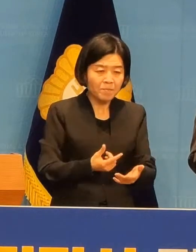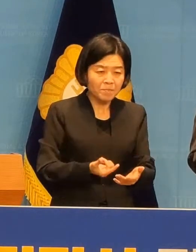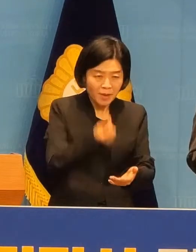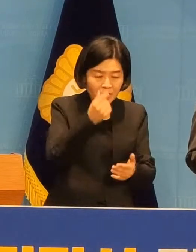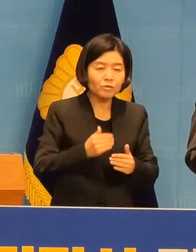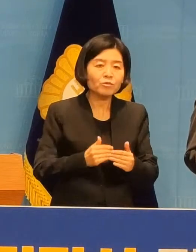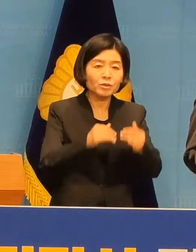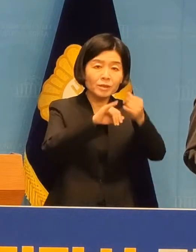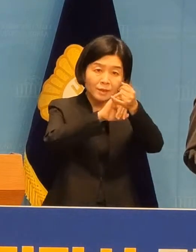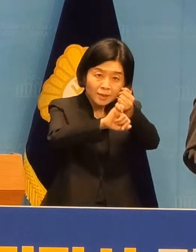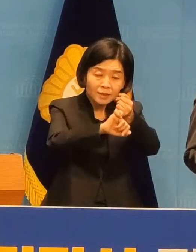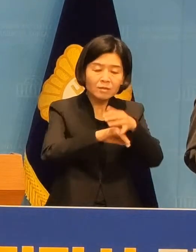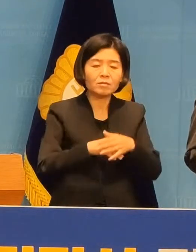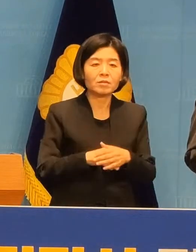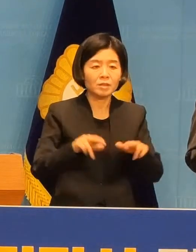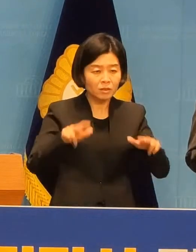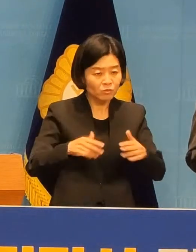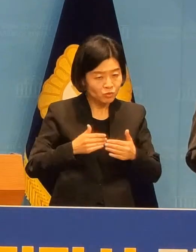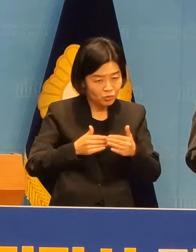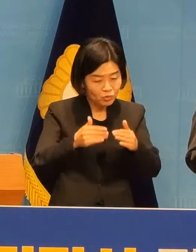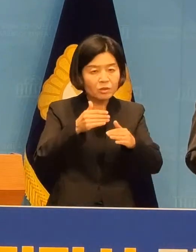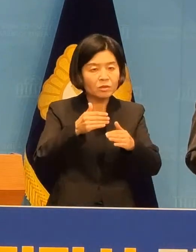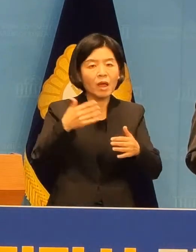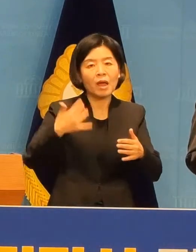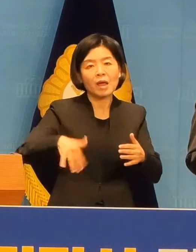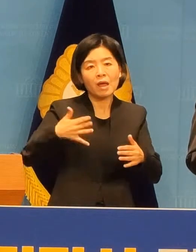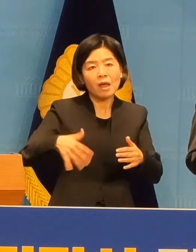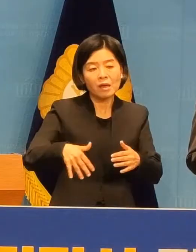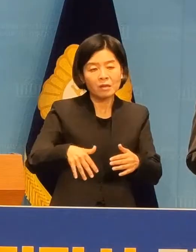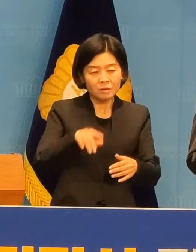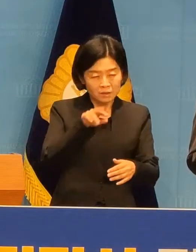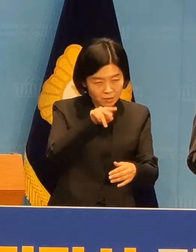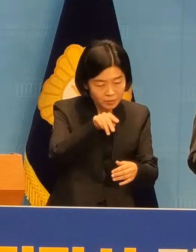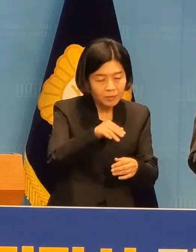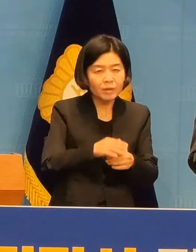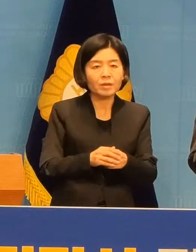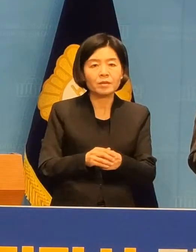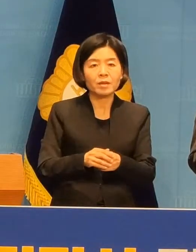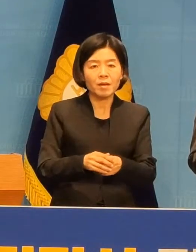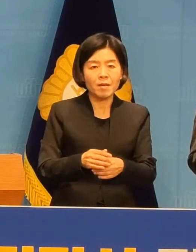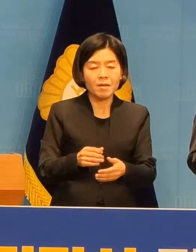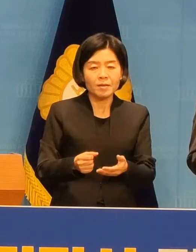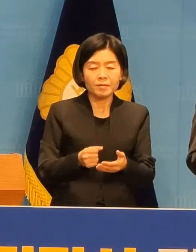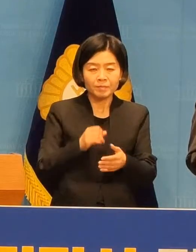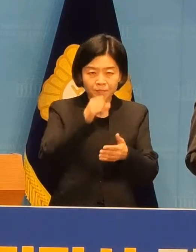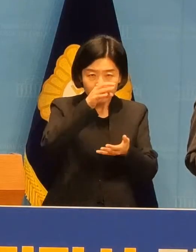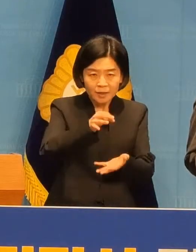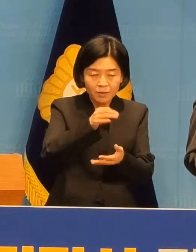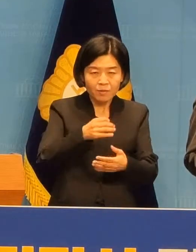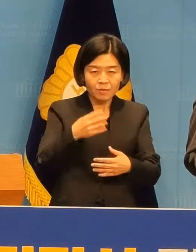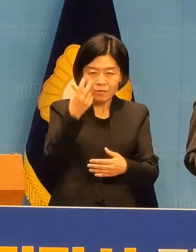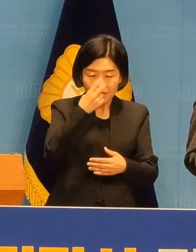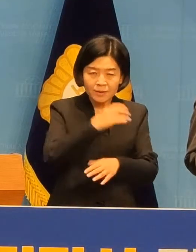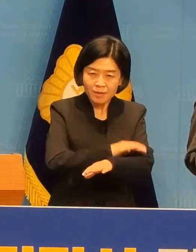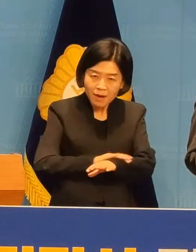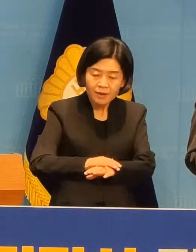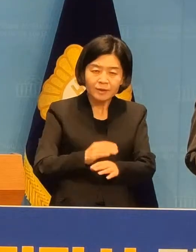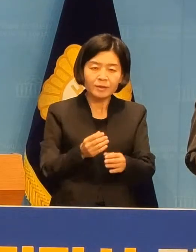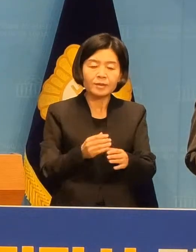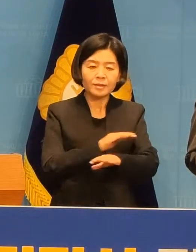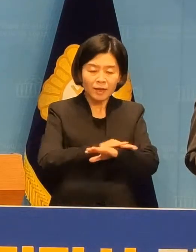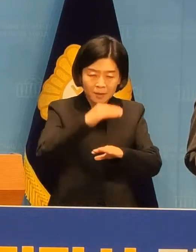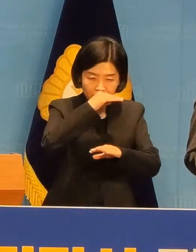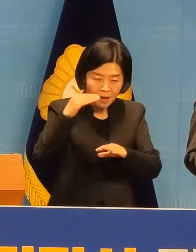그럼에도 뚜렷한 추진 경과가 없음을 질타하고 신속하게 제정을 위해 노력할 것을 주문했습니다. 어제 한미 관세